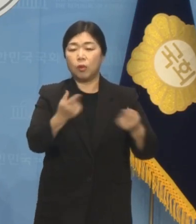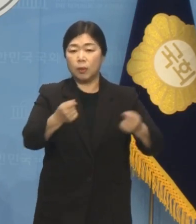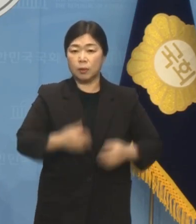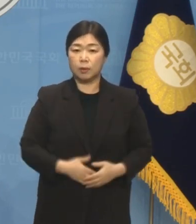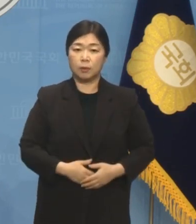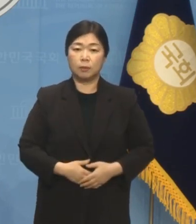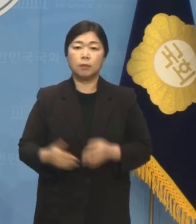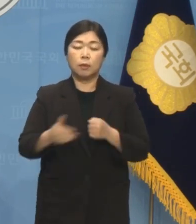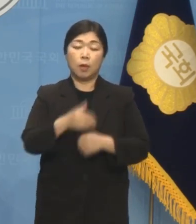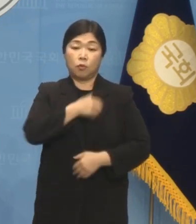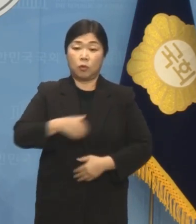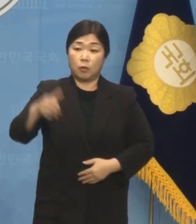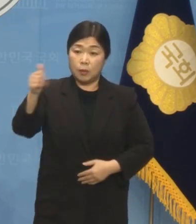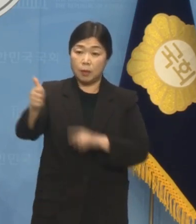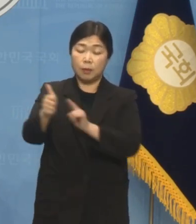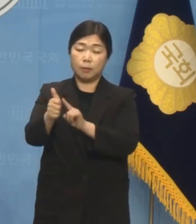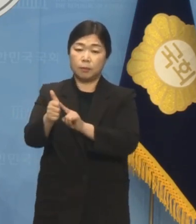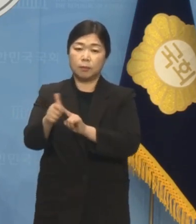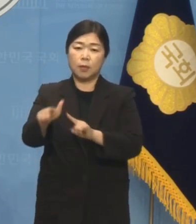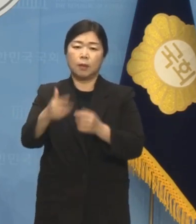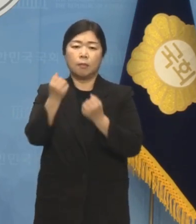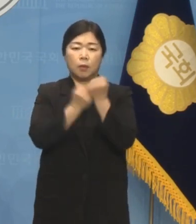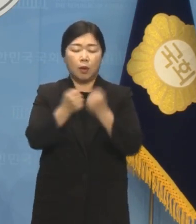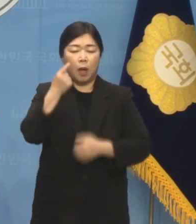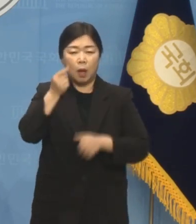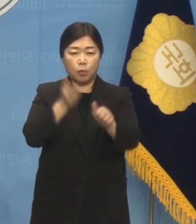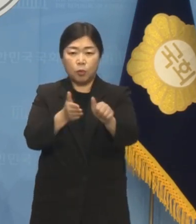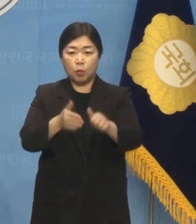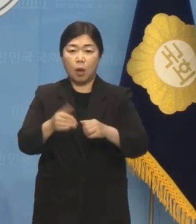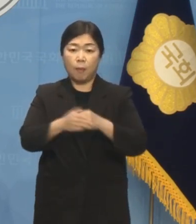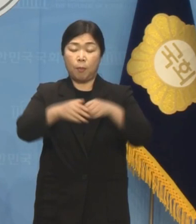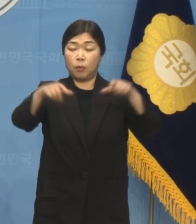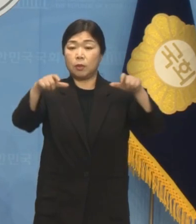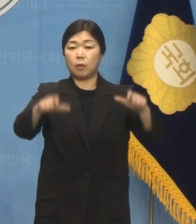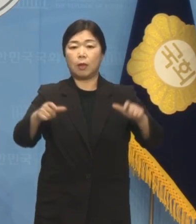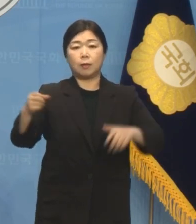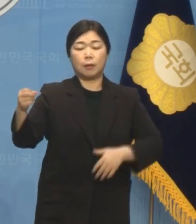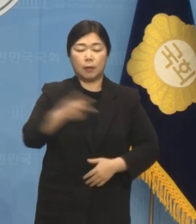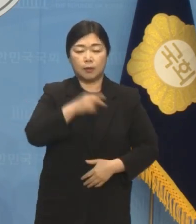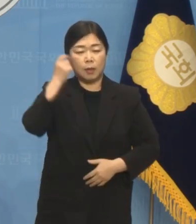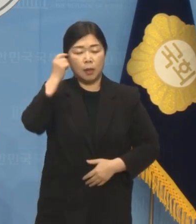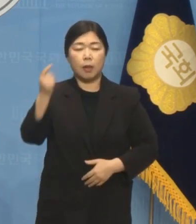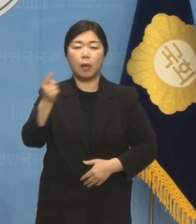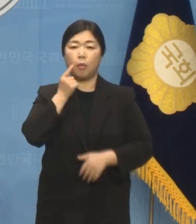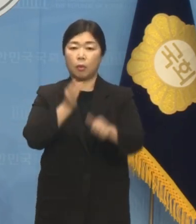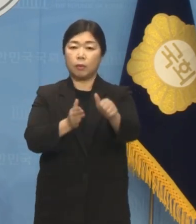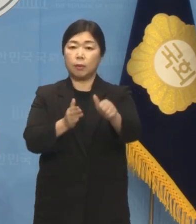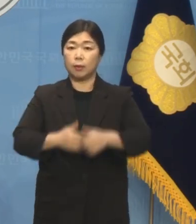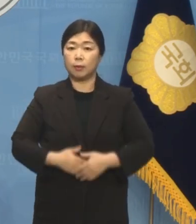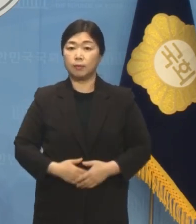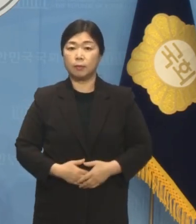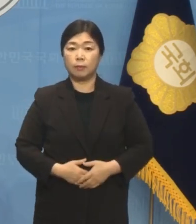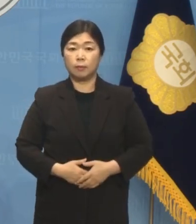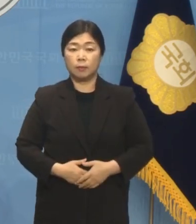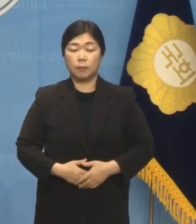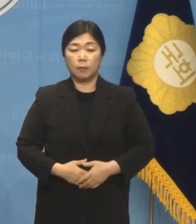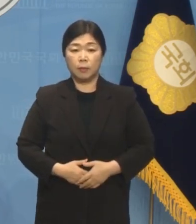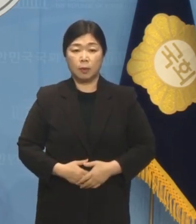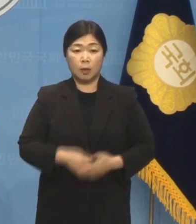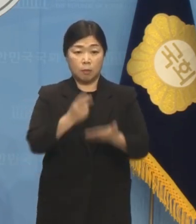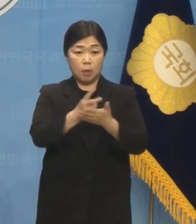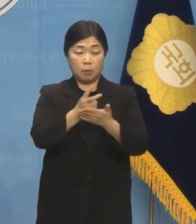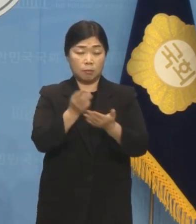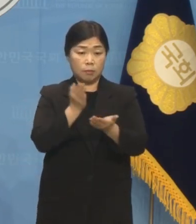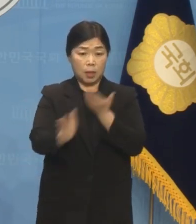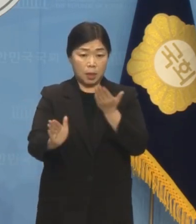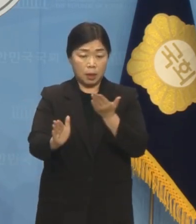해명하고 나아가 구청장의 역할과 마포라는 지역에 대해서 다시 생각해 보시길 바랍니다. 이해 충돌까지